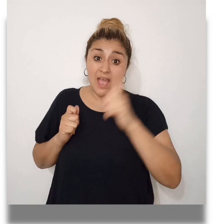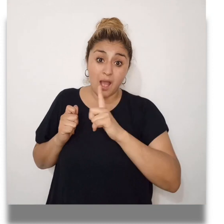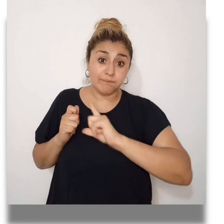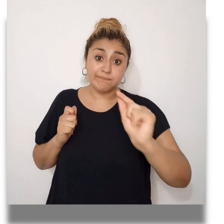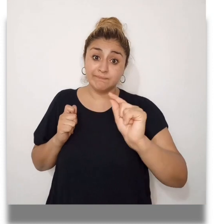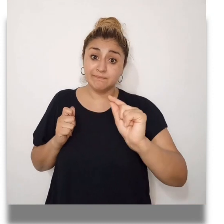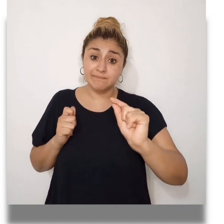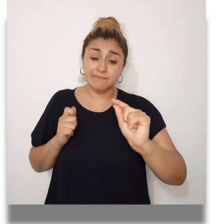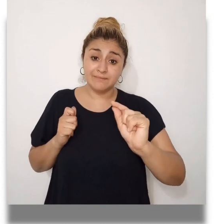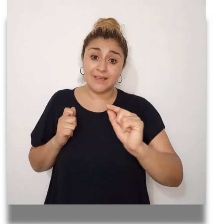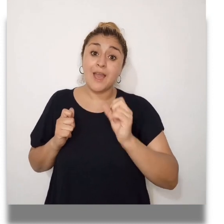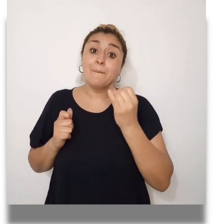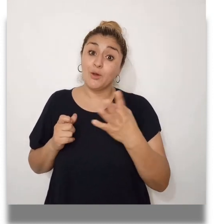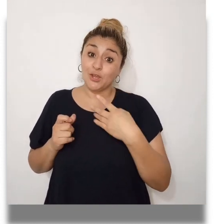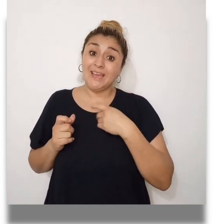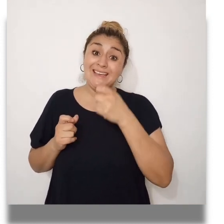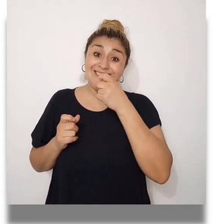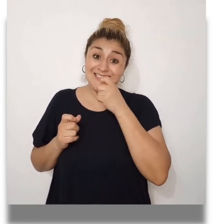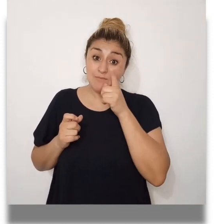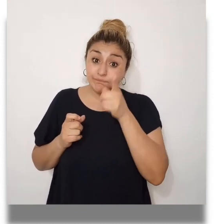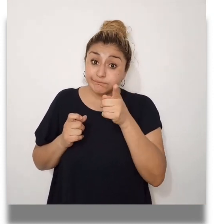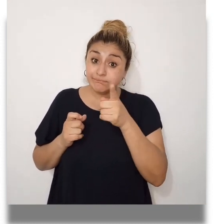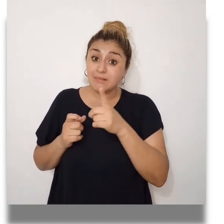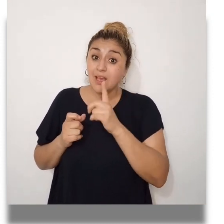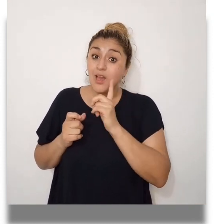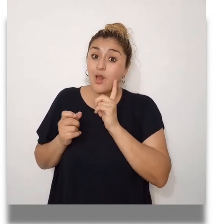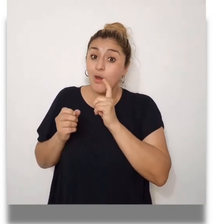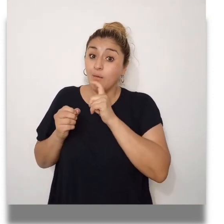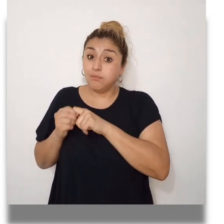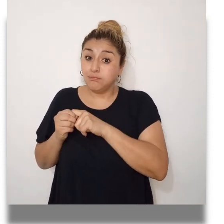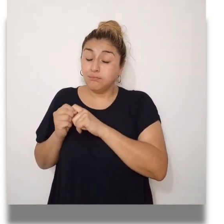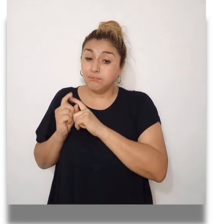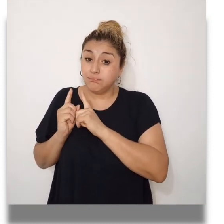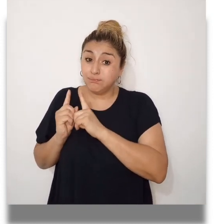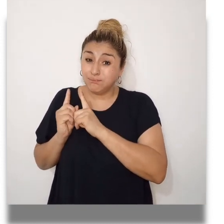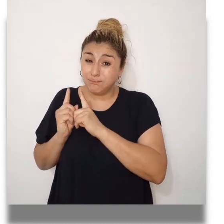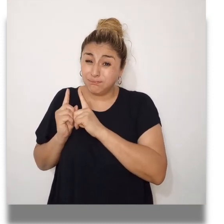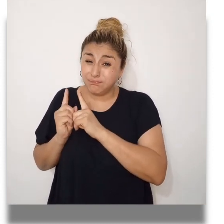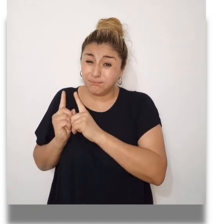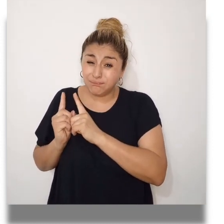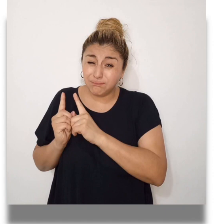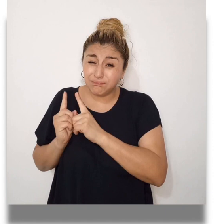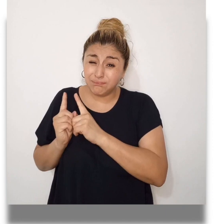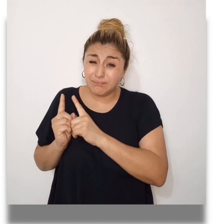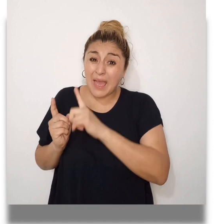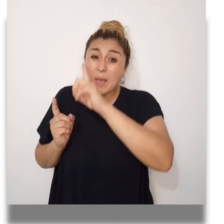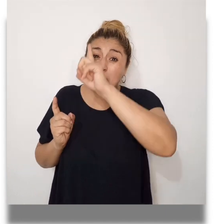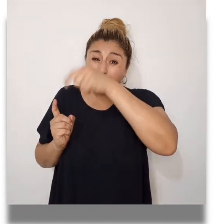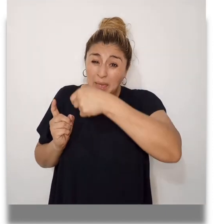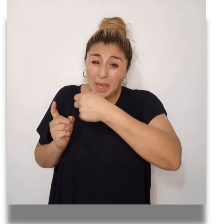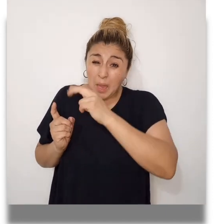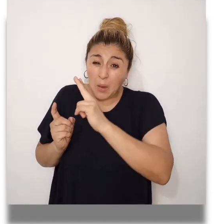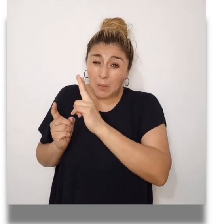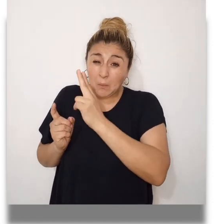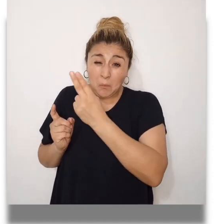Porque tu final es estar con los muertos en lo profundo del